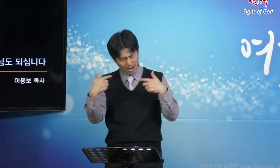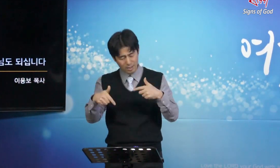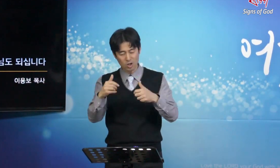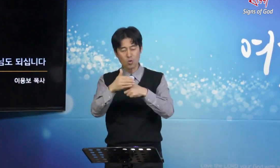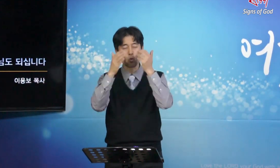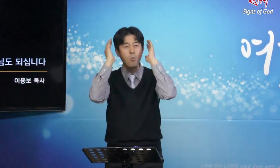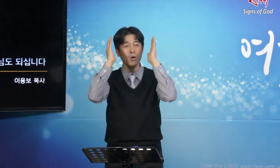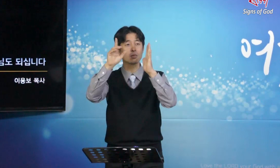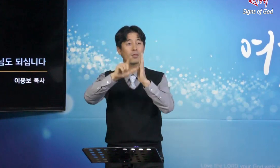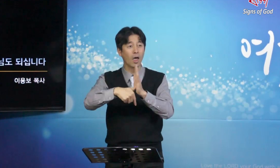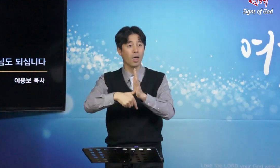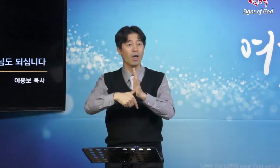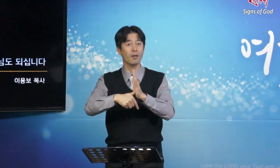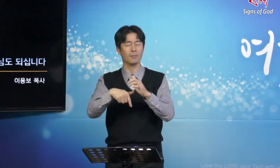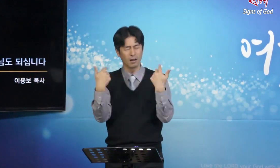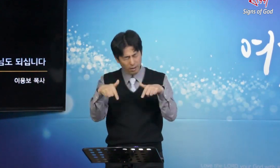미국에서 항상 성경 공부할 때